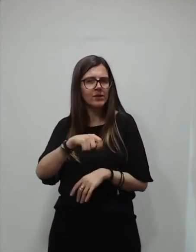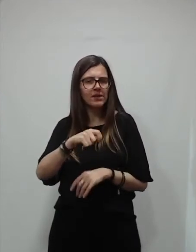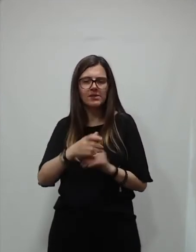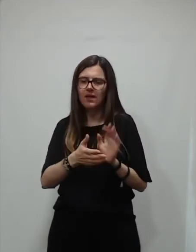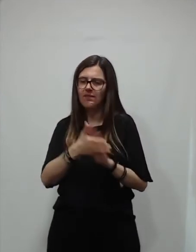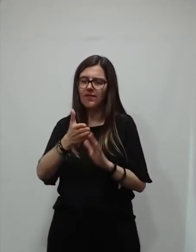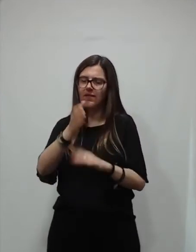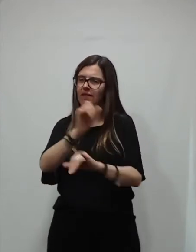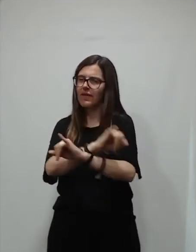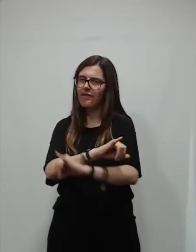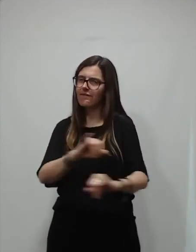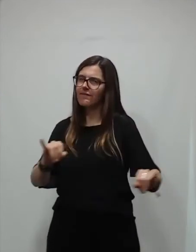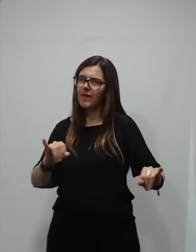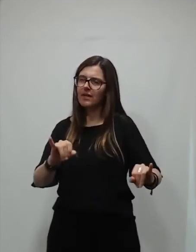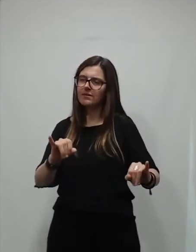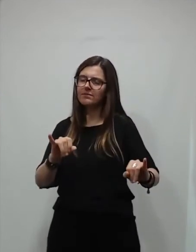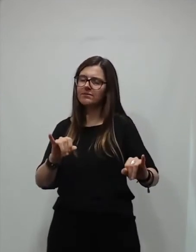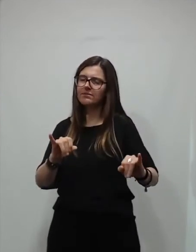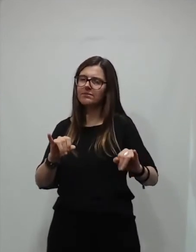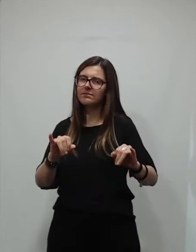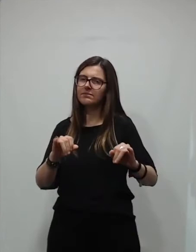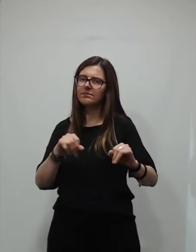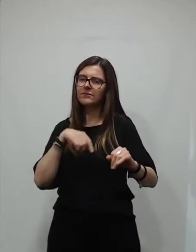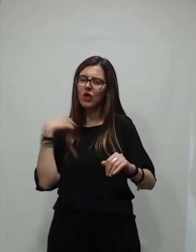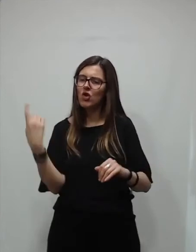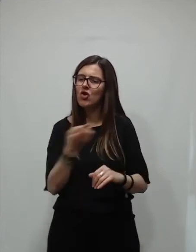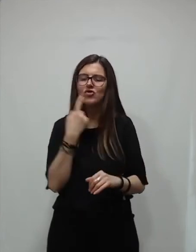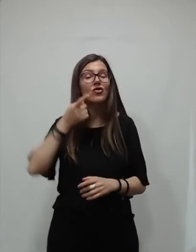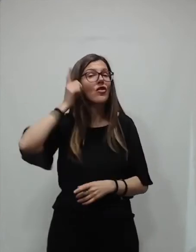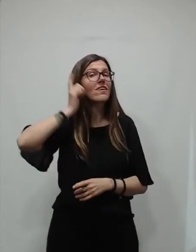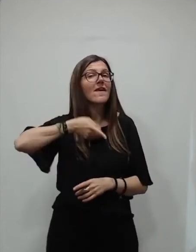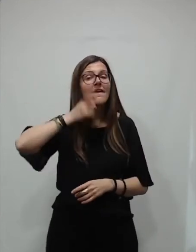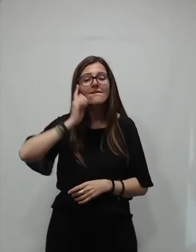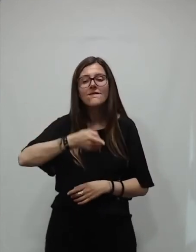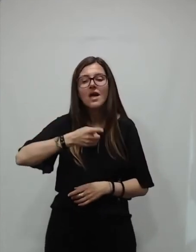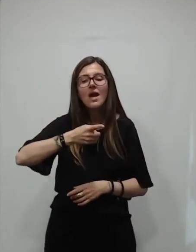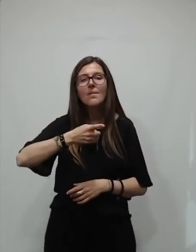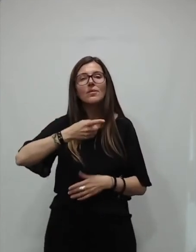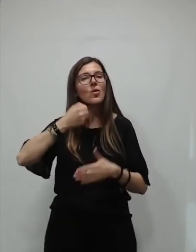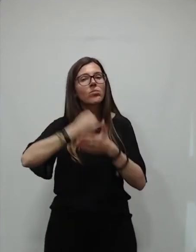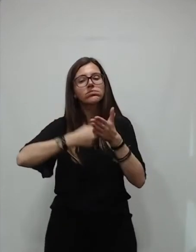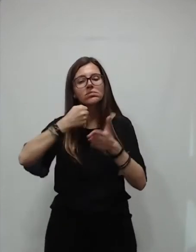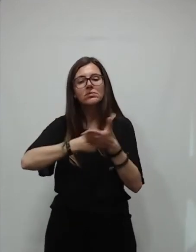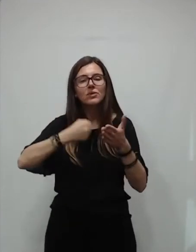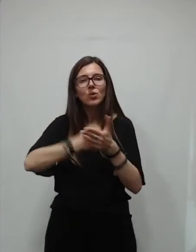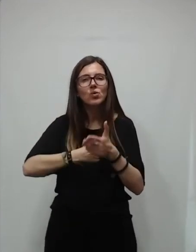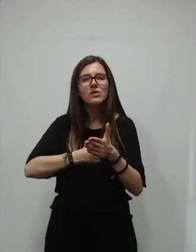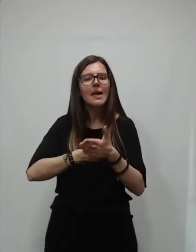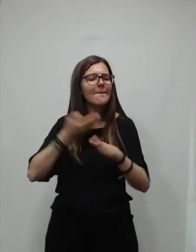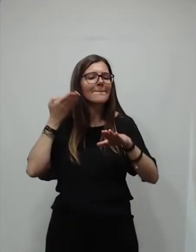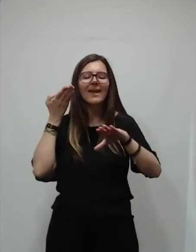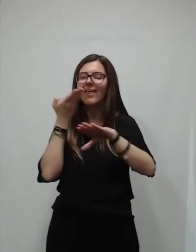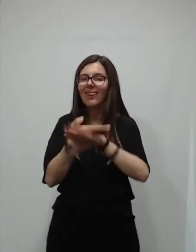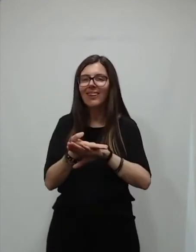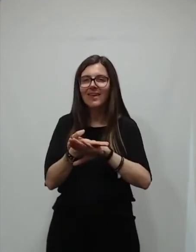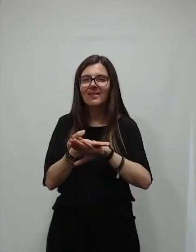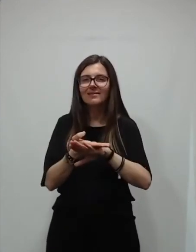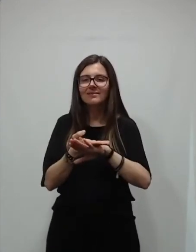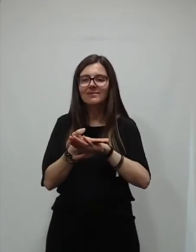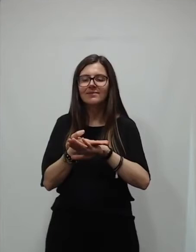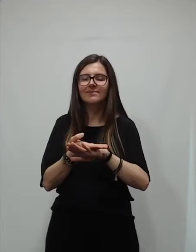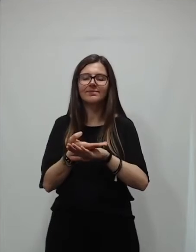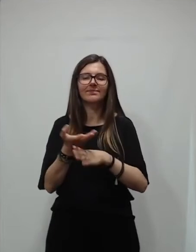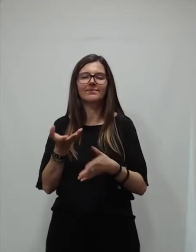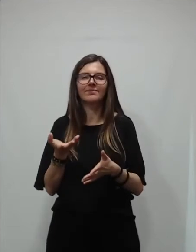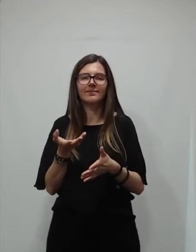ausente, ¿no? Hay que empezar a exigirle que tiene que participar porque es un poder del Estado, nada más ni nada menos, ¿no? Tanto